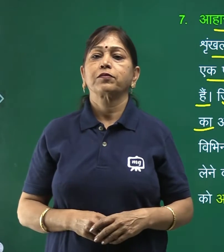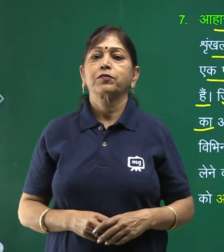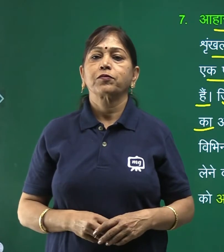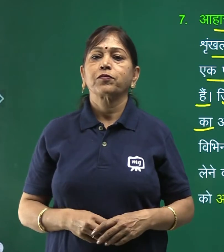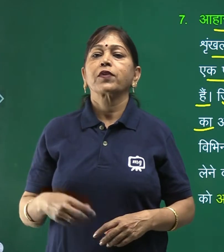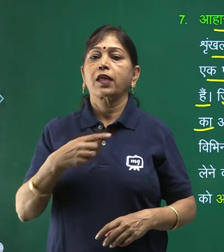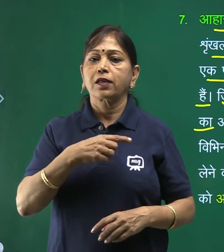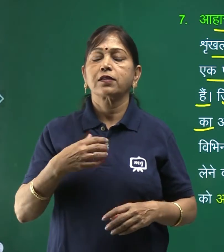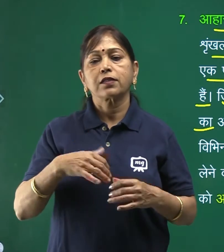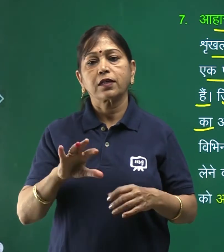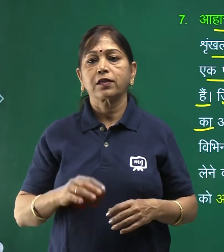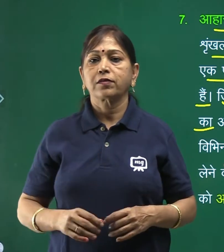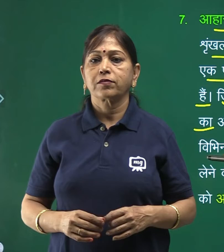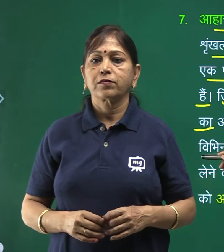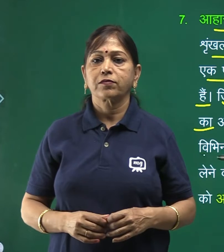इस प्रकार